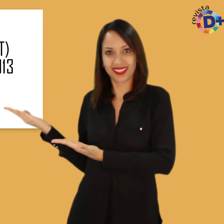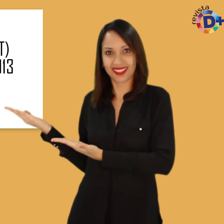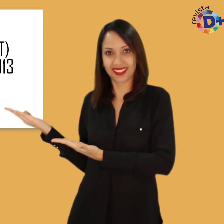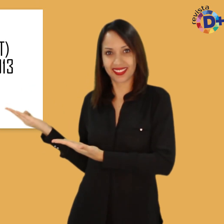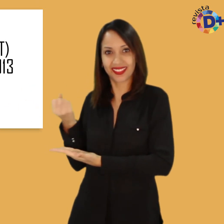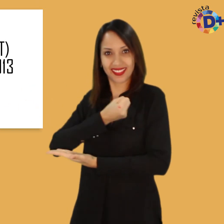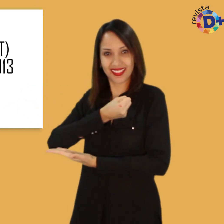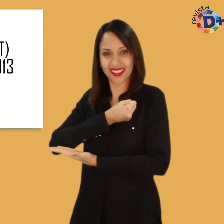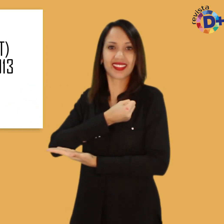1060/2013 e número